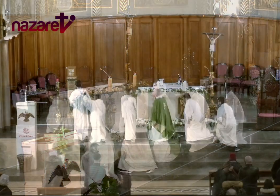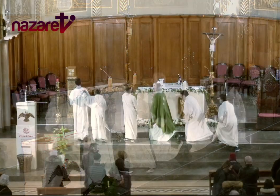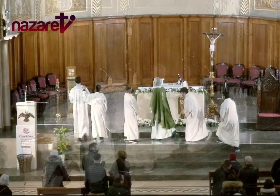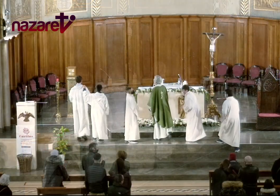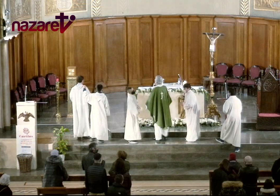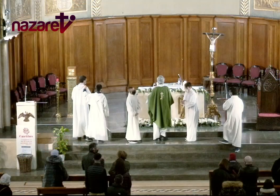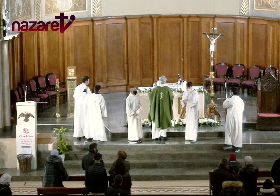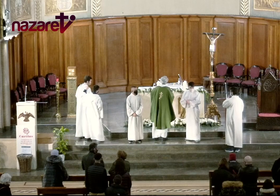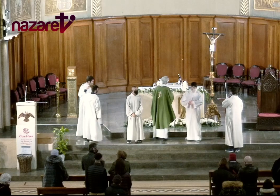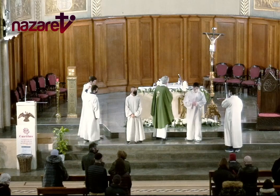3